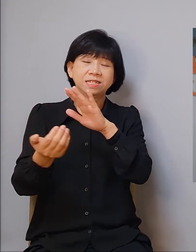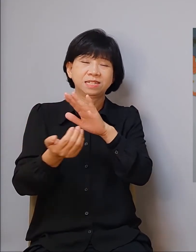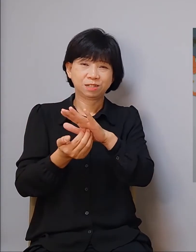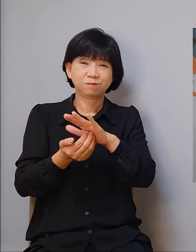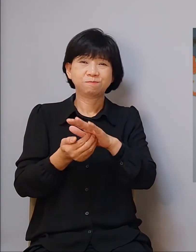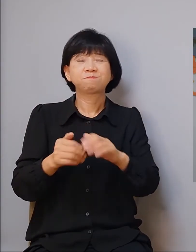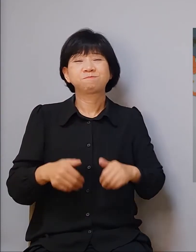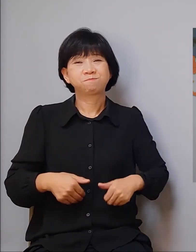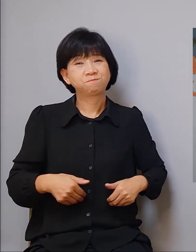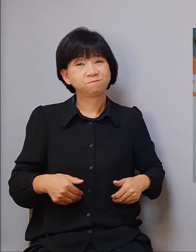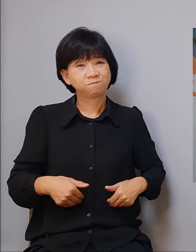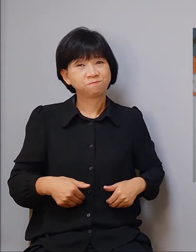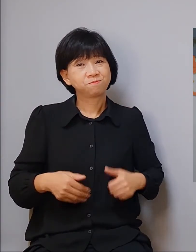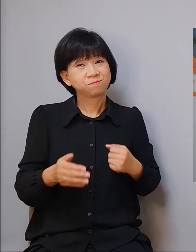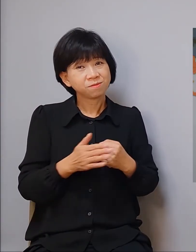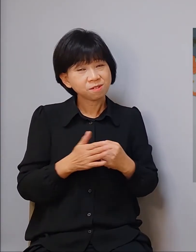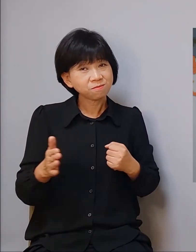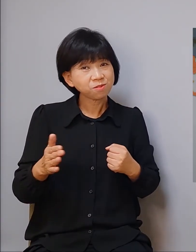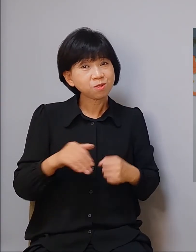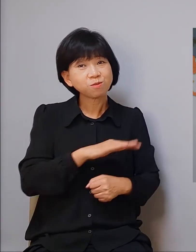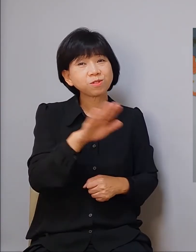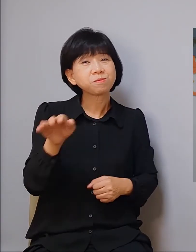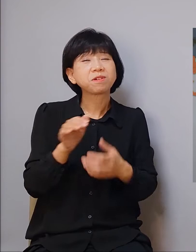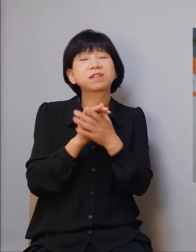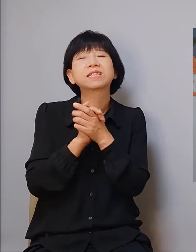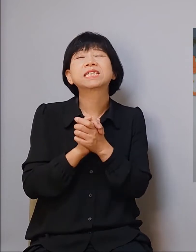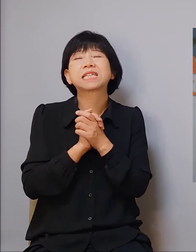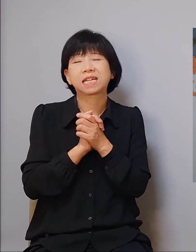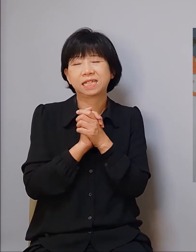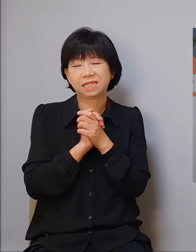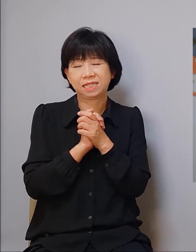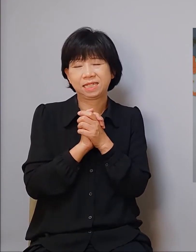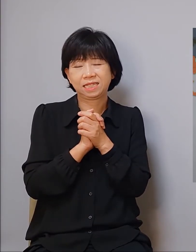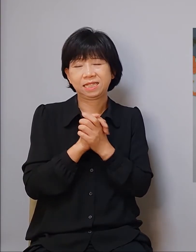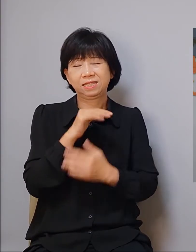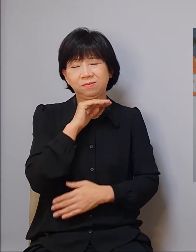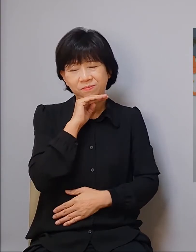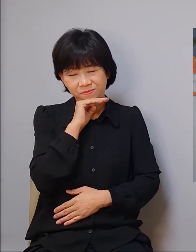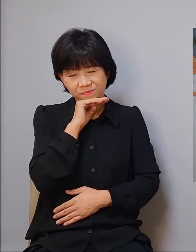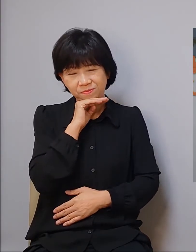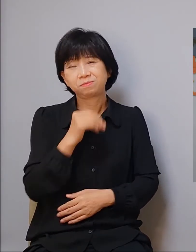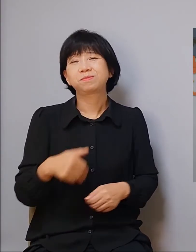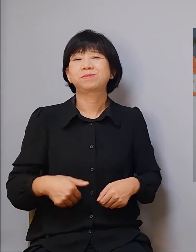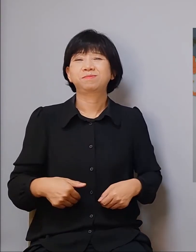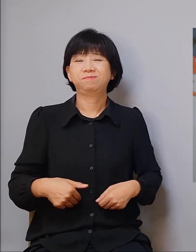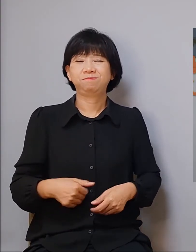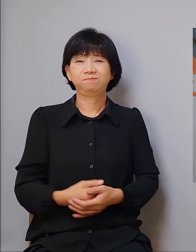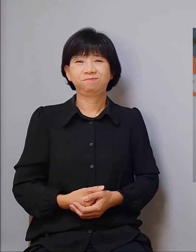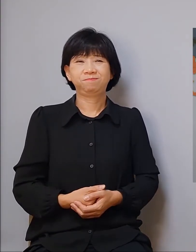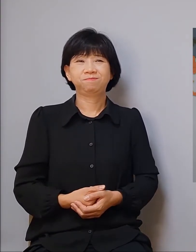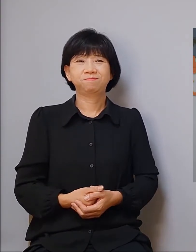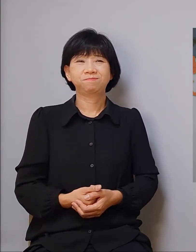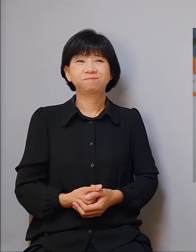하기에 우리가 기다리기는 좀 더딜 수도 있다는 거죠.